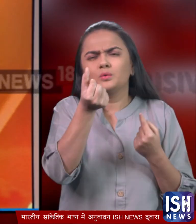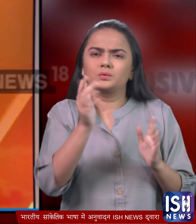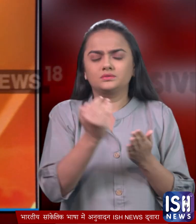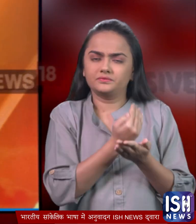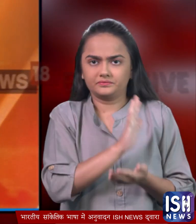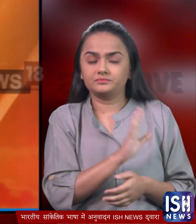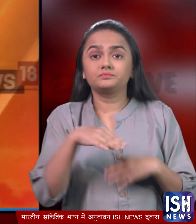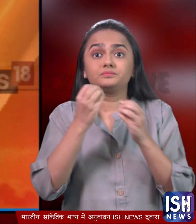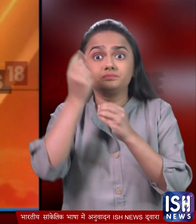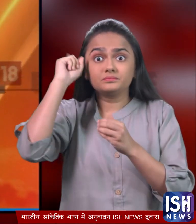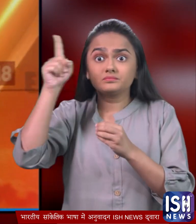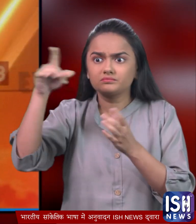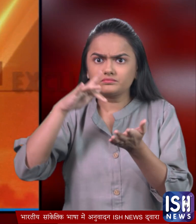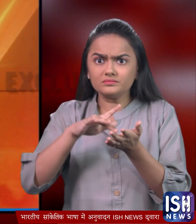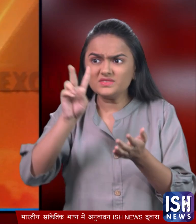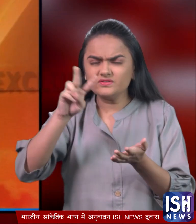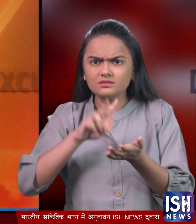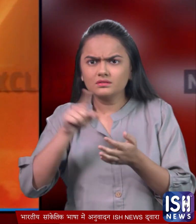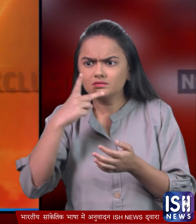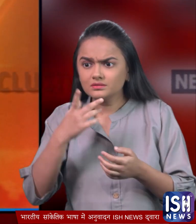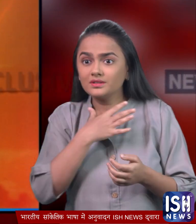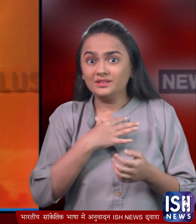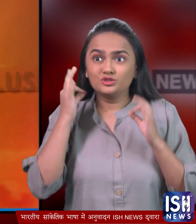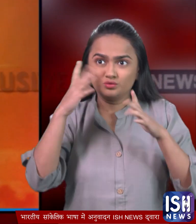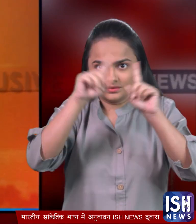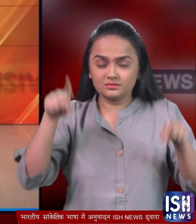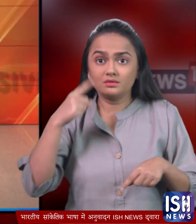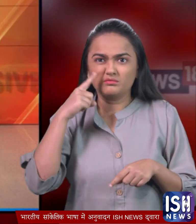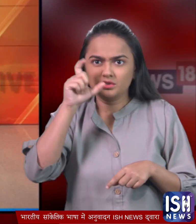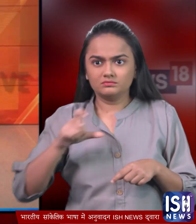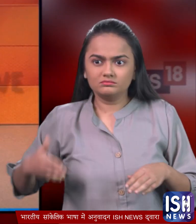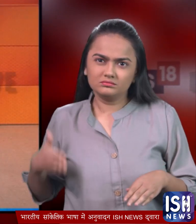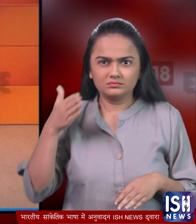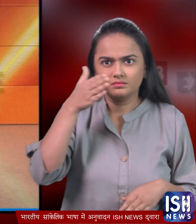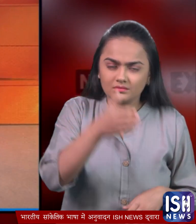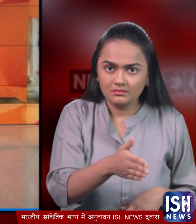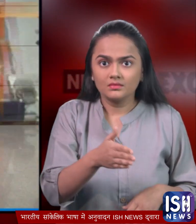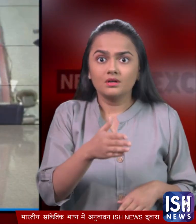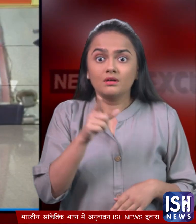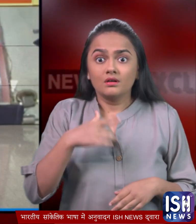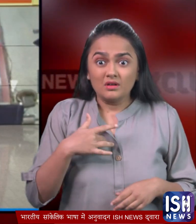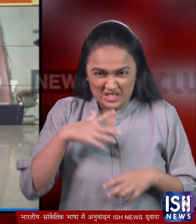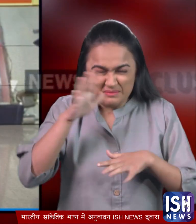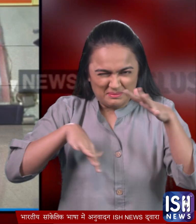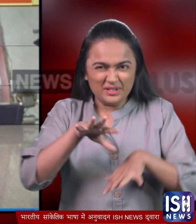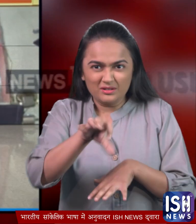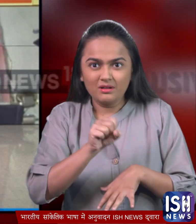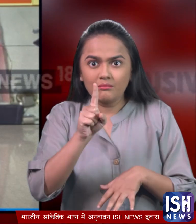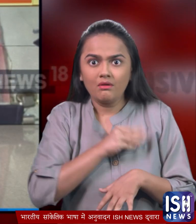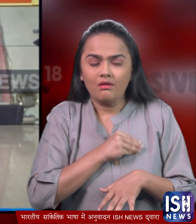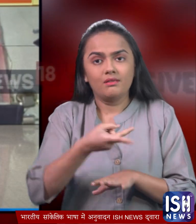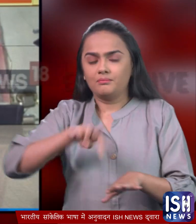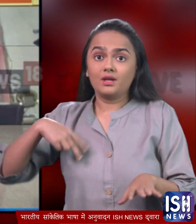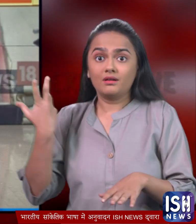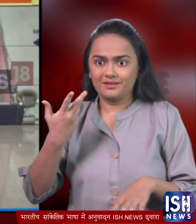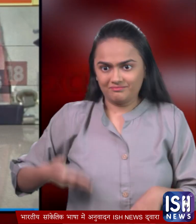एक हैरान करने वाला मामला सामने आया। वहां लूट के इरादे से गहनों की दुकान में घुसे एक लुटेरे को उल्टे पांव लौटना पड़ा। दरअसल उसने बंदूक